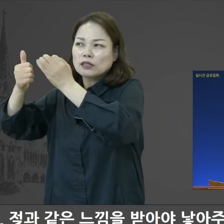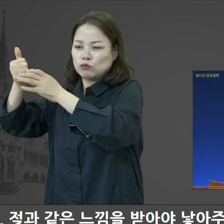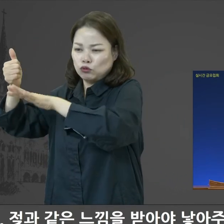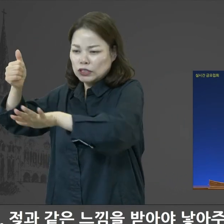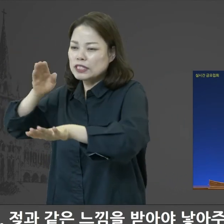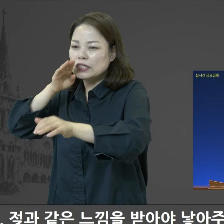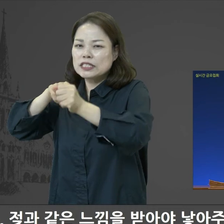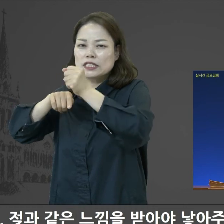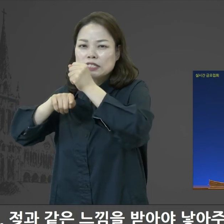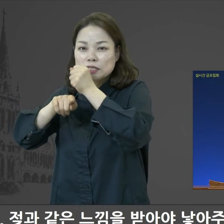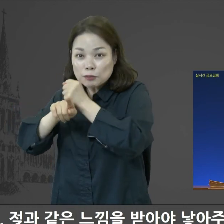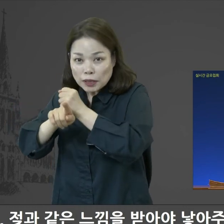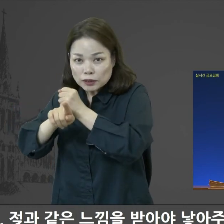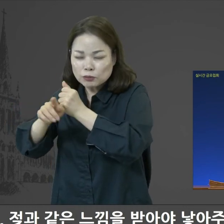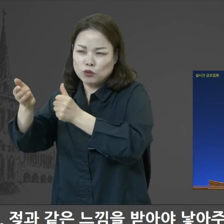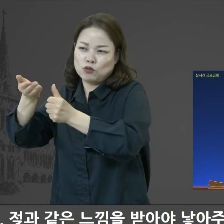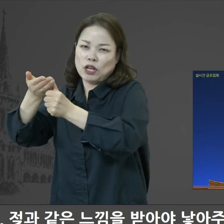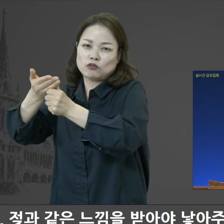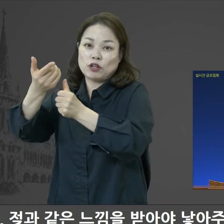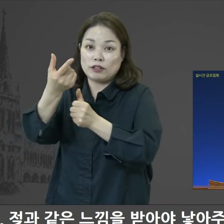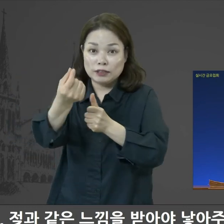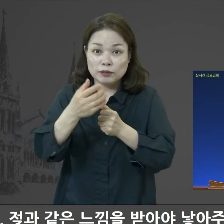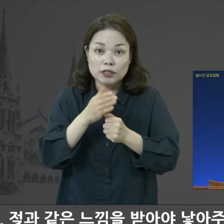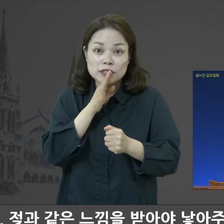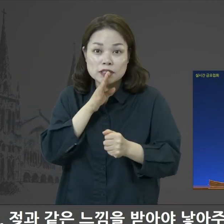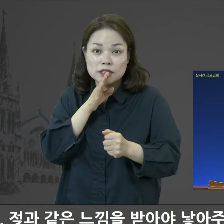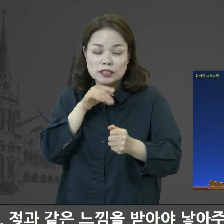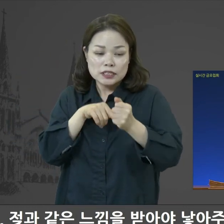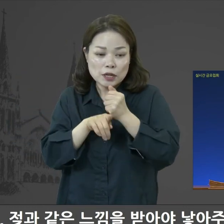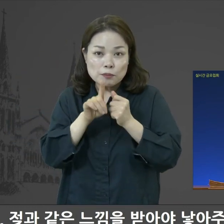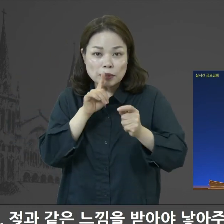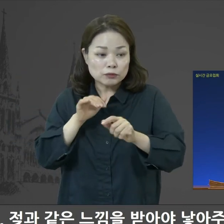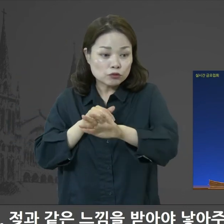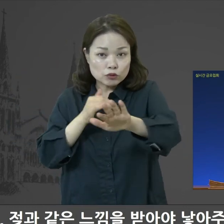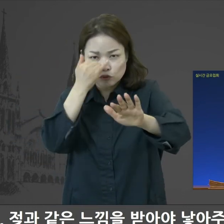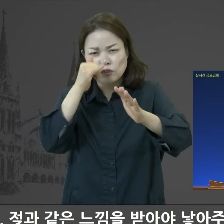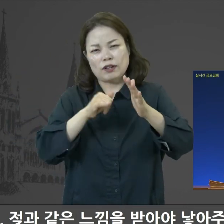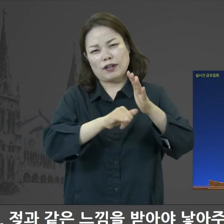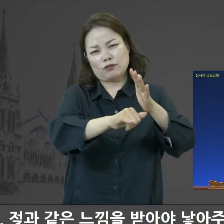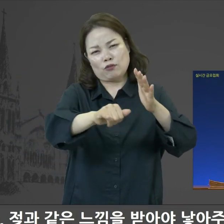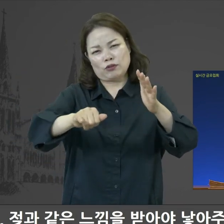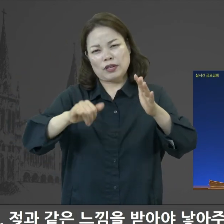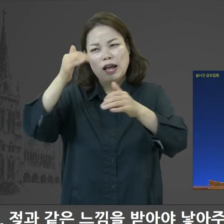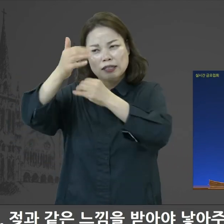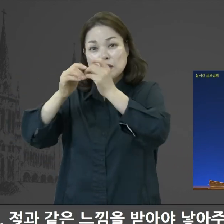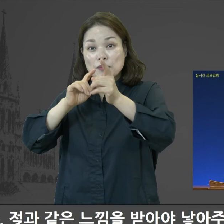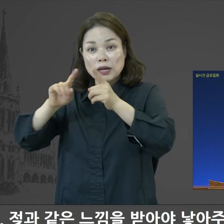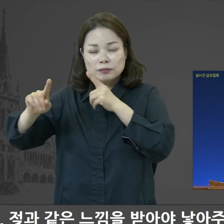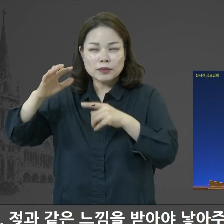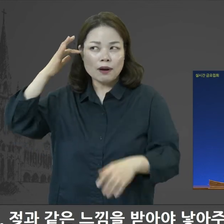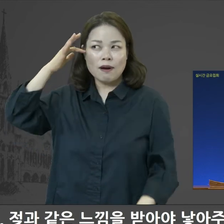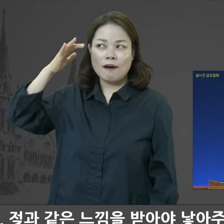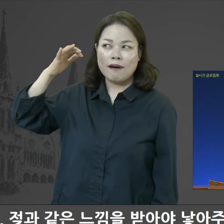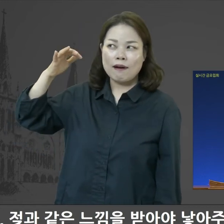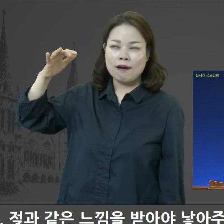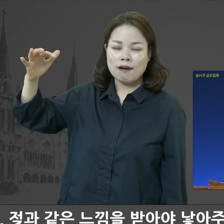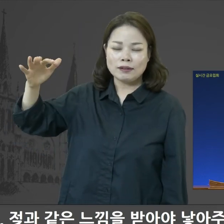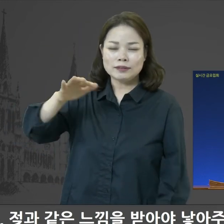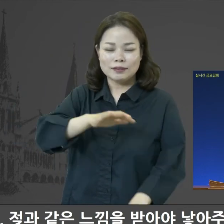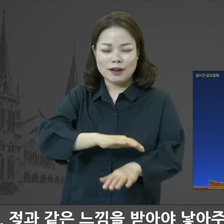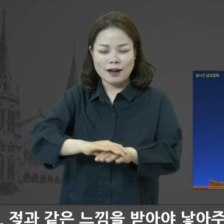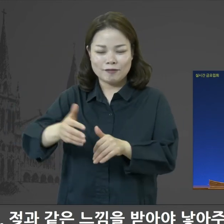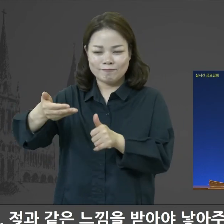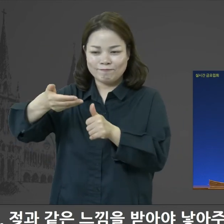우리 진리의 말씀으로 나온 저와 여러분 충현의 가족들, 우리 모두가 하나님의 말씀을 사모하고 잘